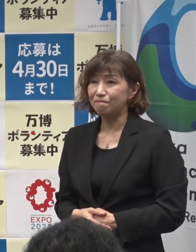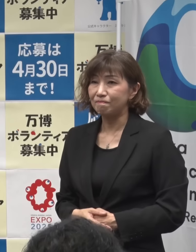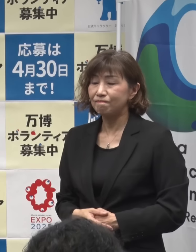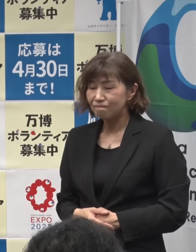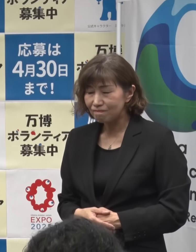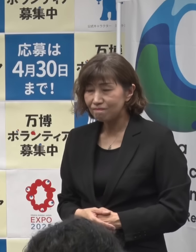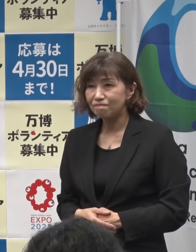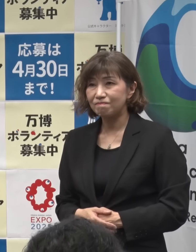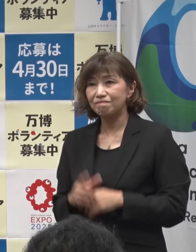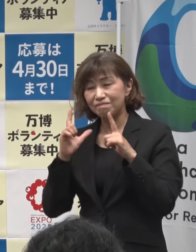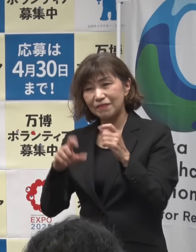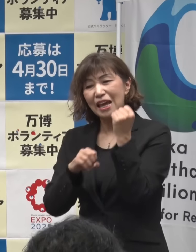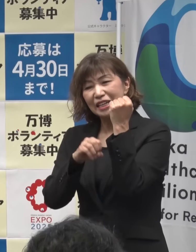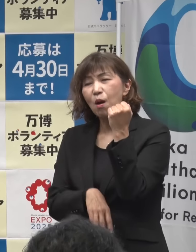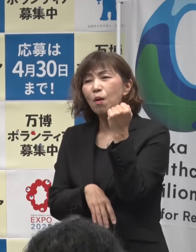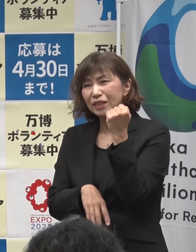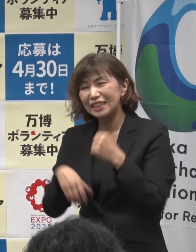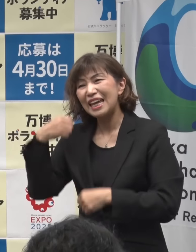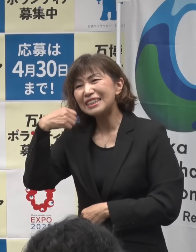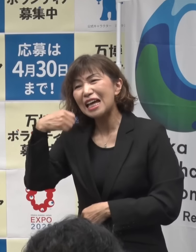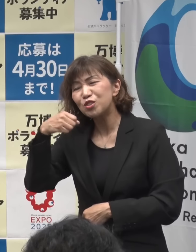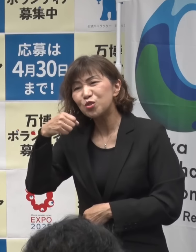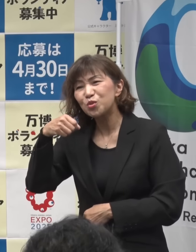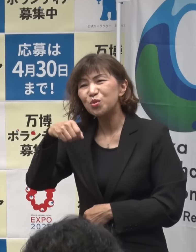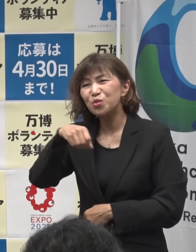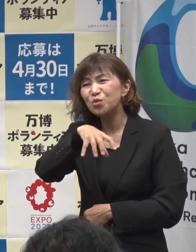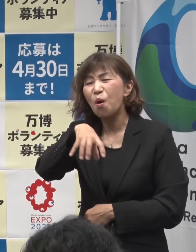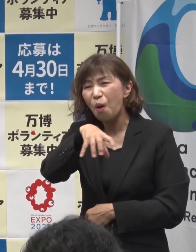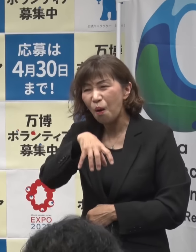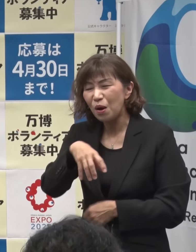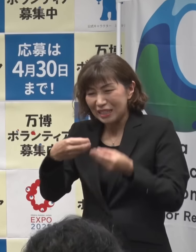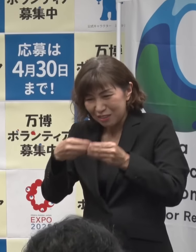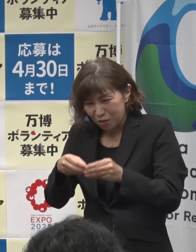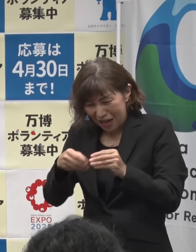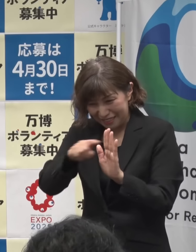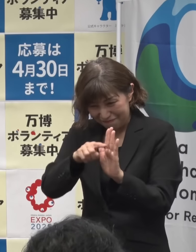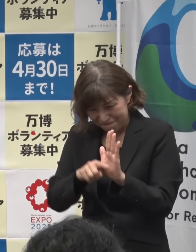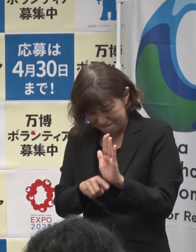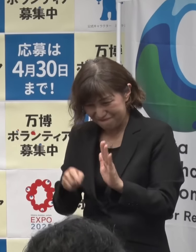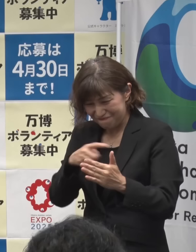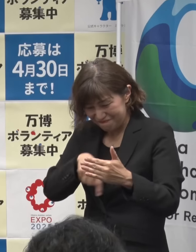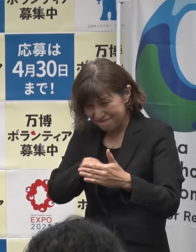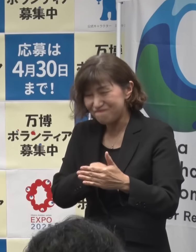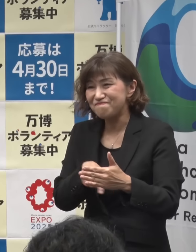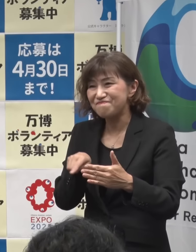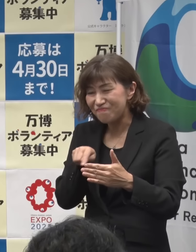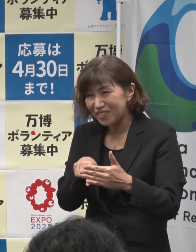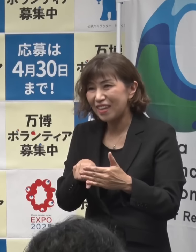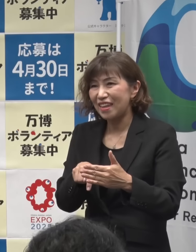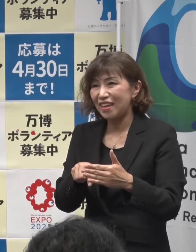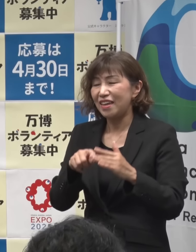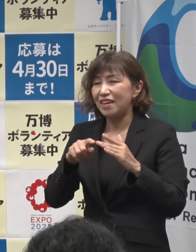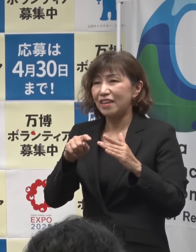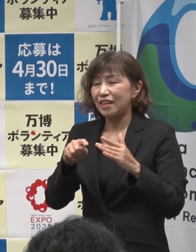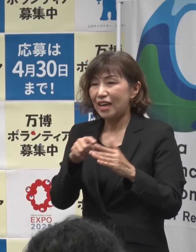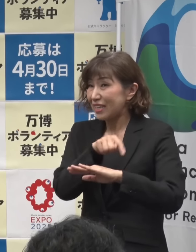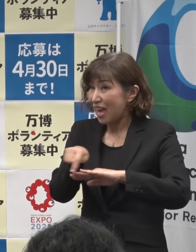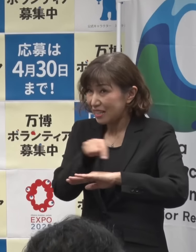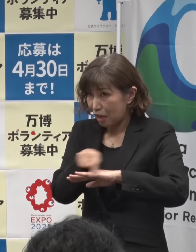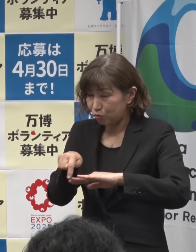まあ、基本的には夏により詳細でこの現実的なこの総統対策も含めたこの計